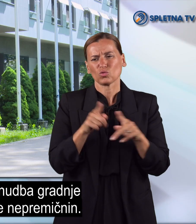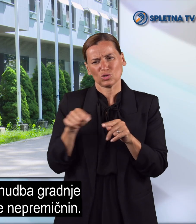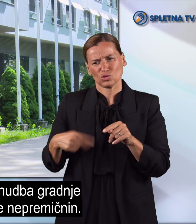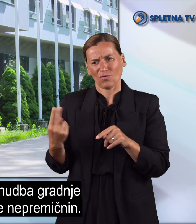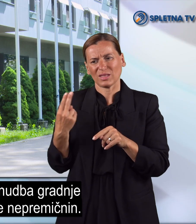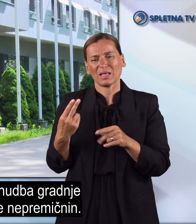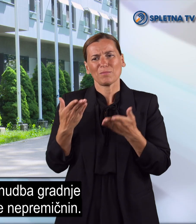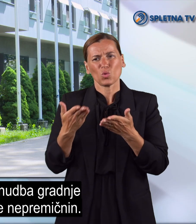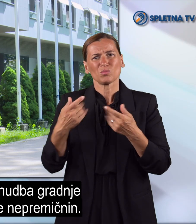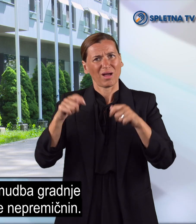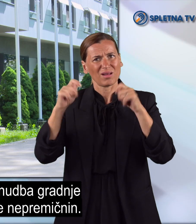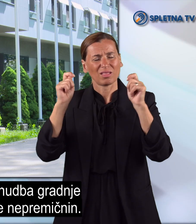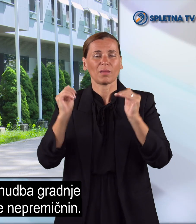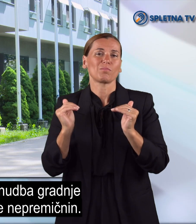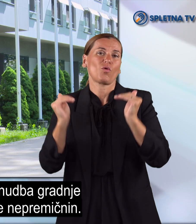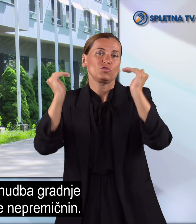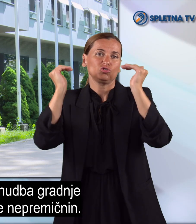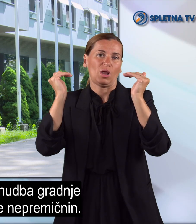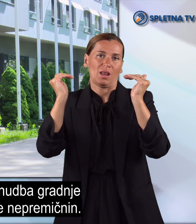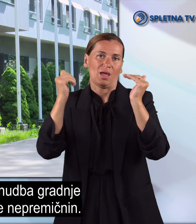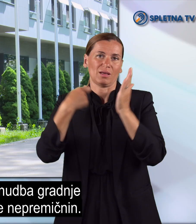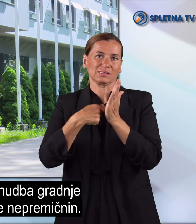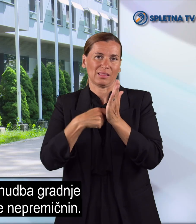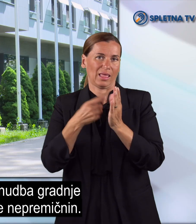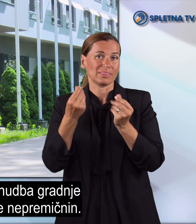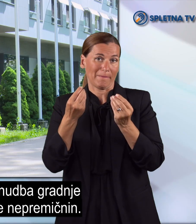gradnja je povečala cene nepremičnin.